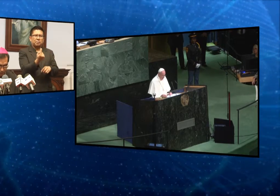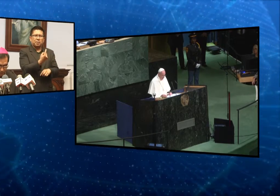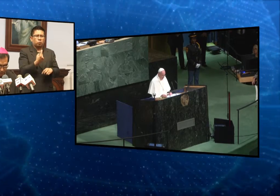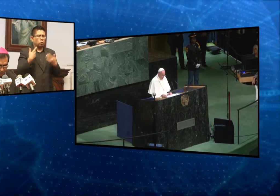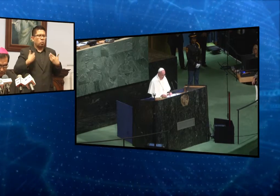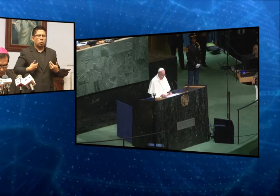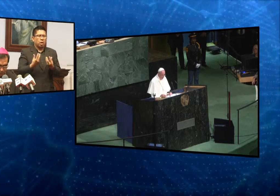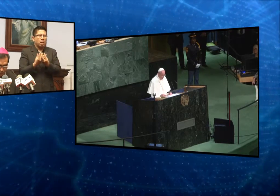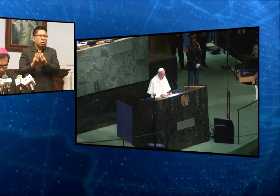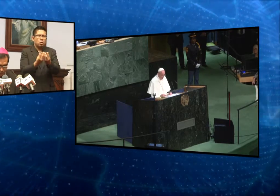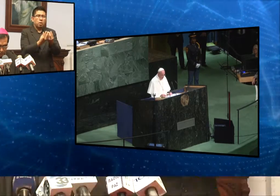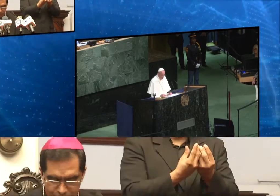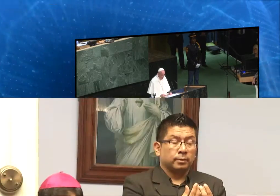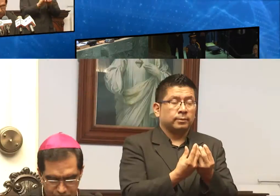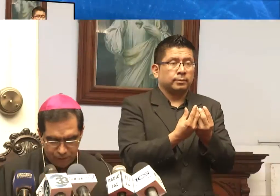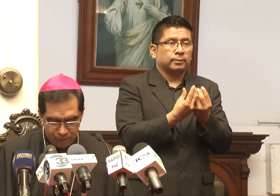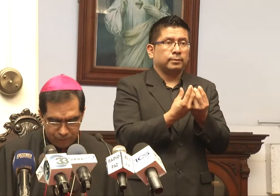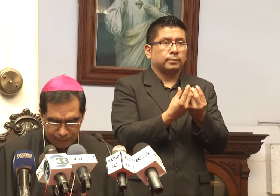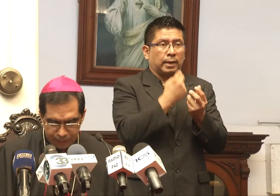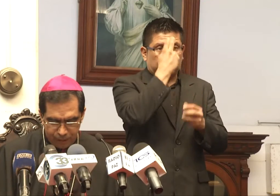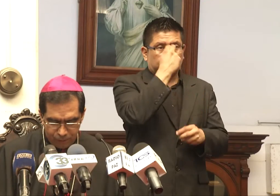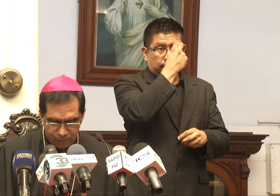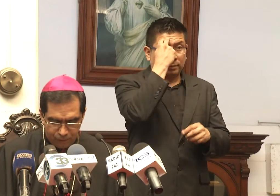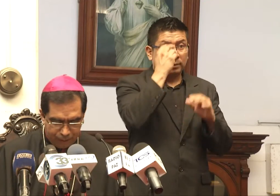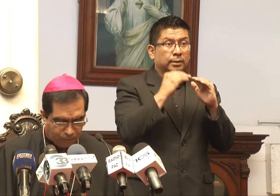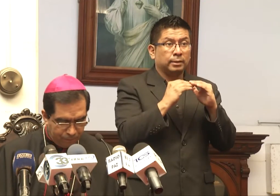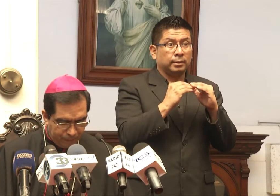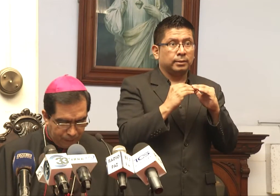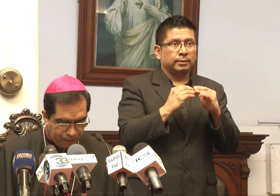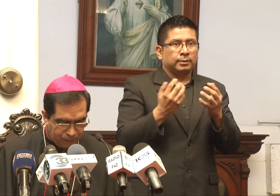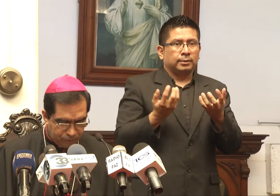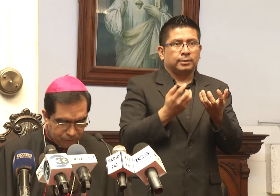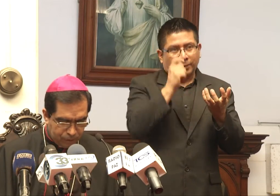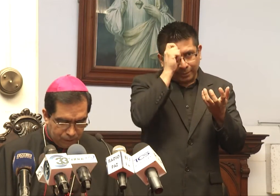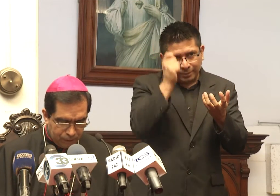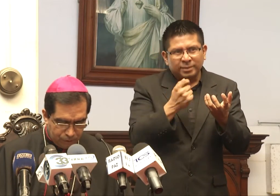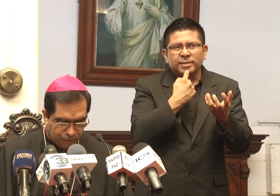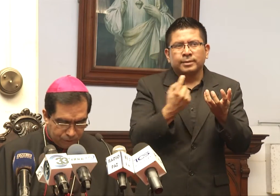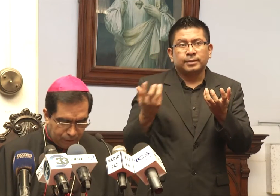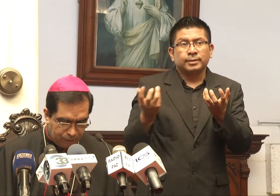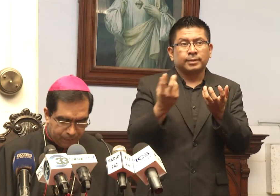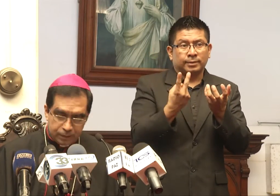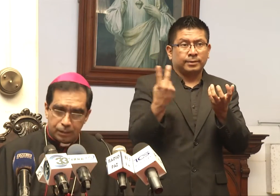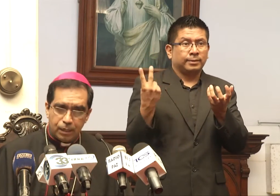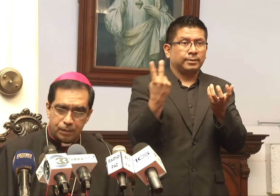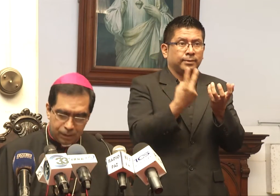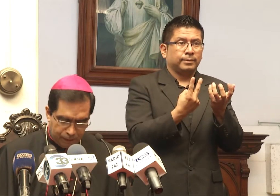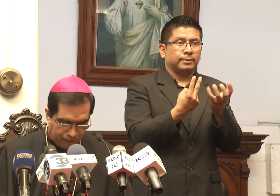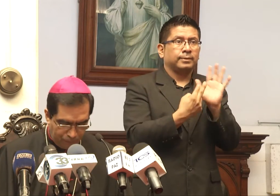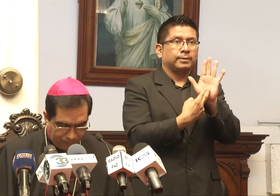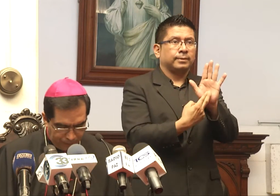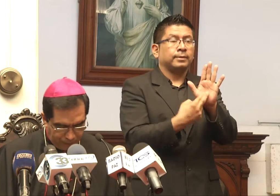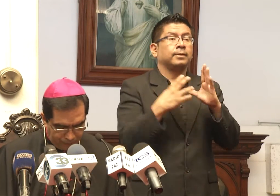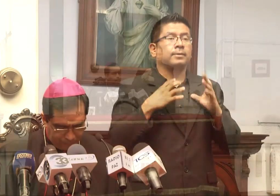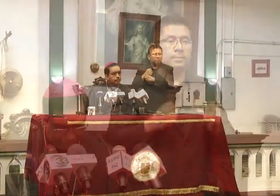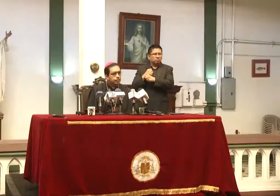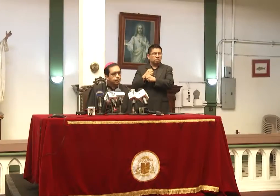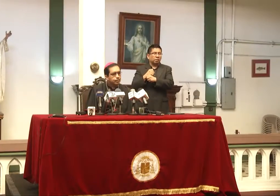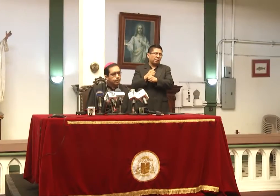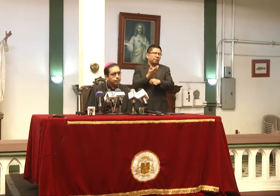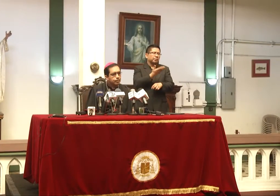laicos. Incluso nos harán el honor de acompañarnos dos representantes del